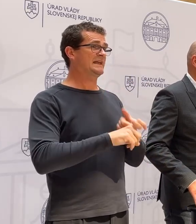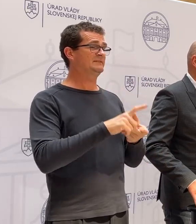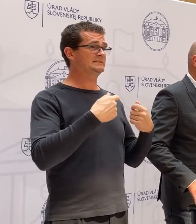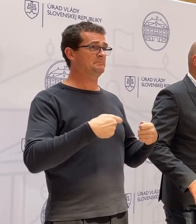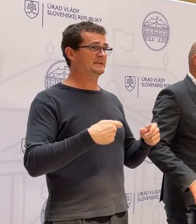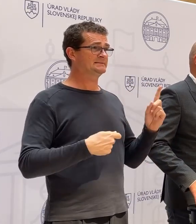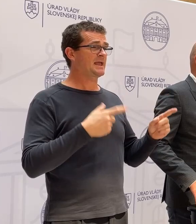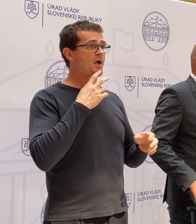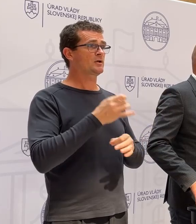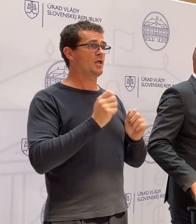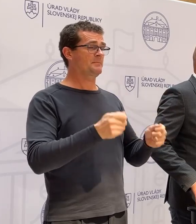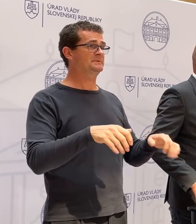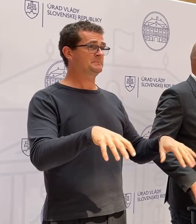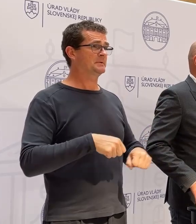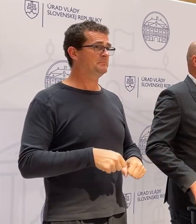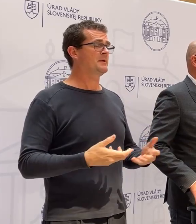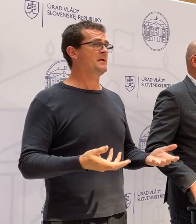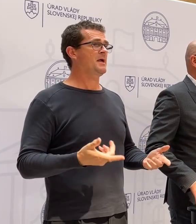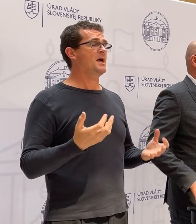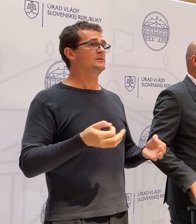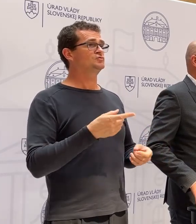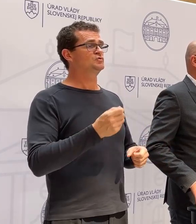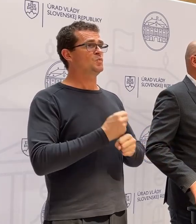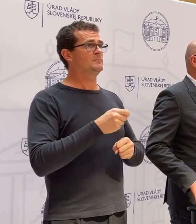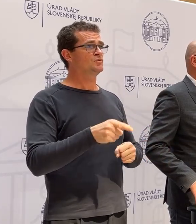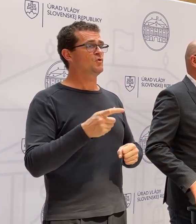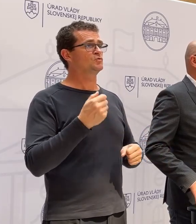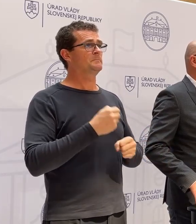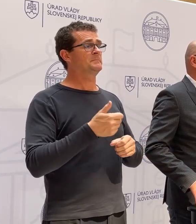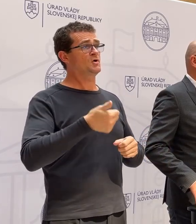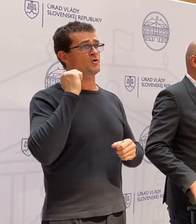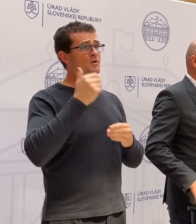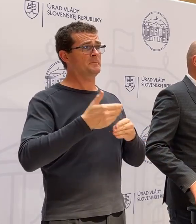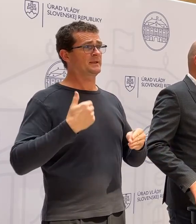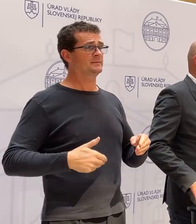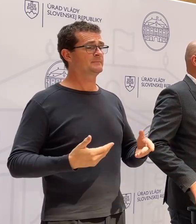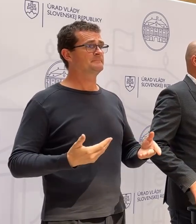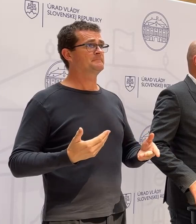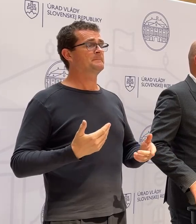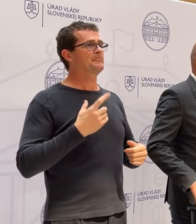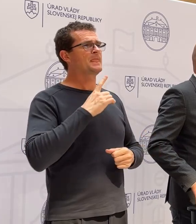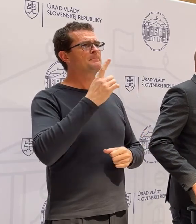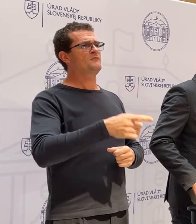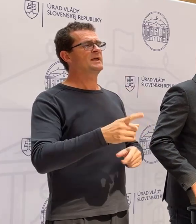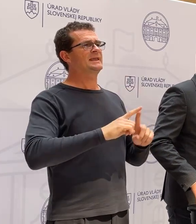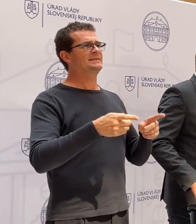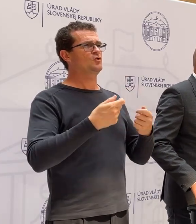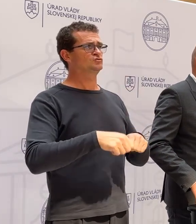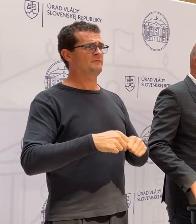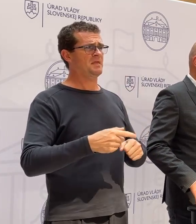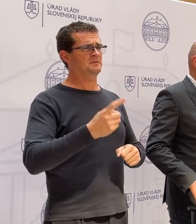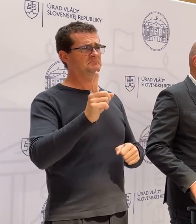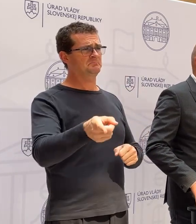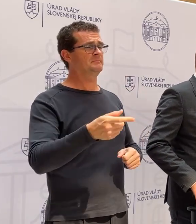prezidentky, ako rýchlo tú demisiu príjme a či napríklad spraví to, čo spravila pred rokom, že poverí nejakého iného člena